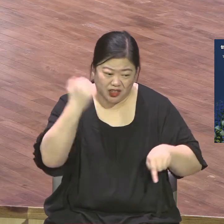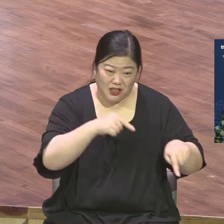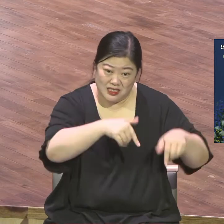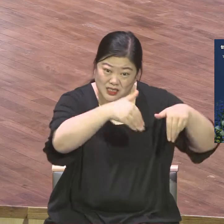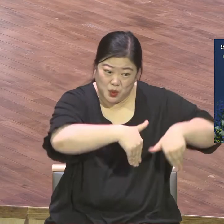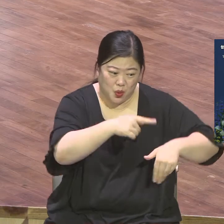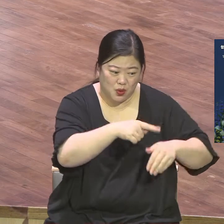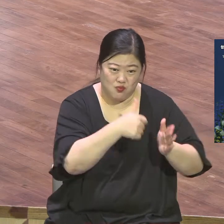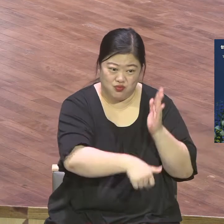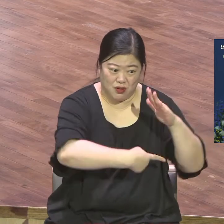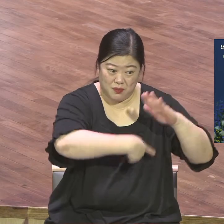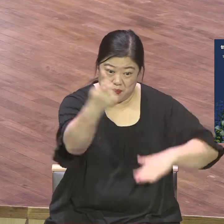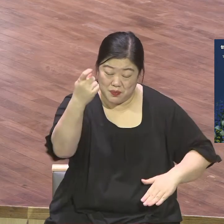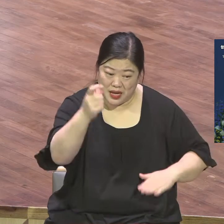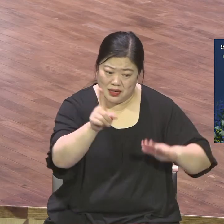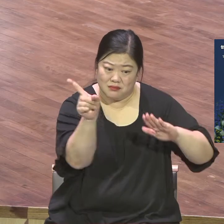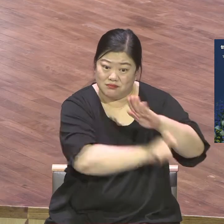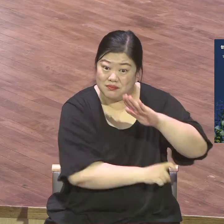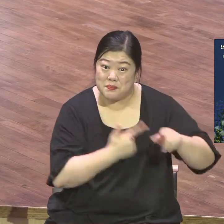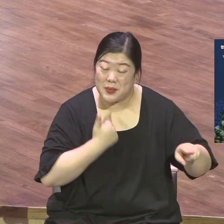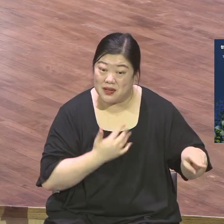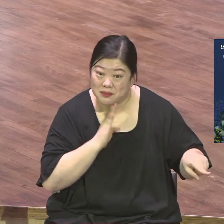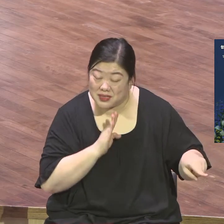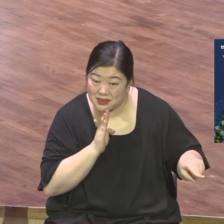그게 빌레몬스예요.